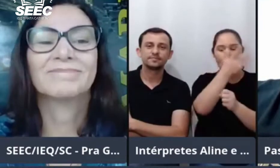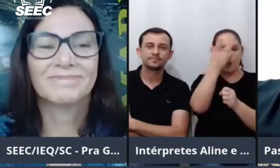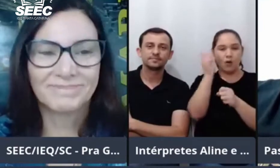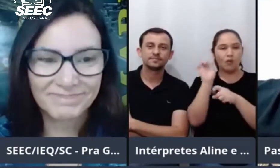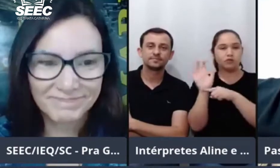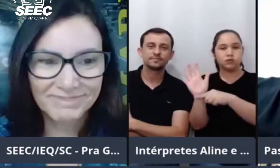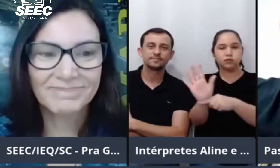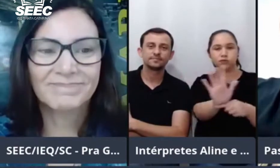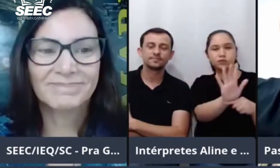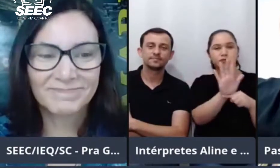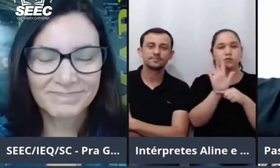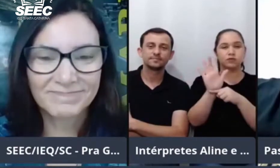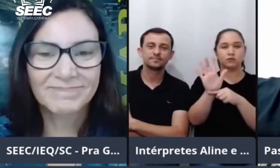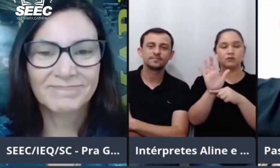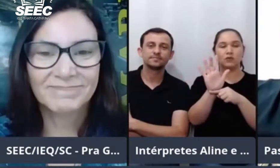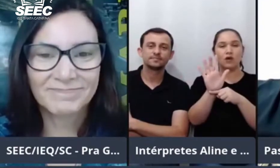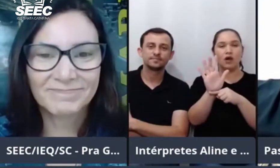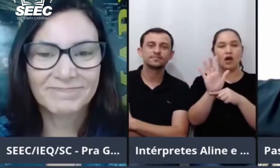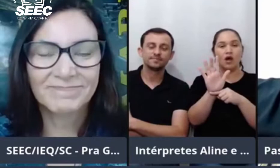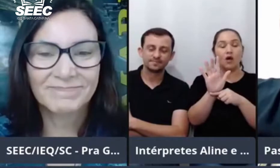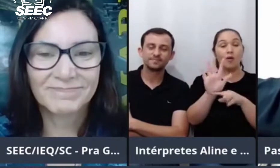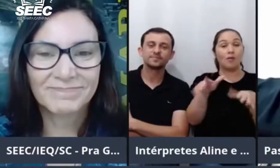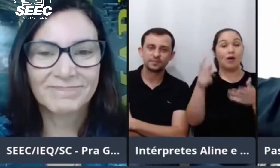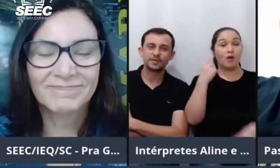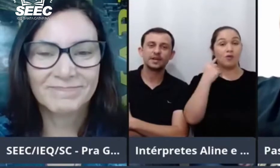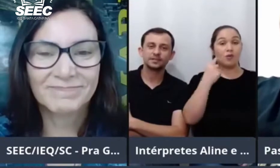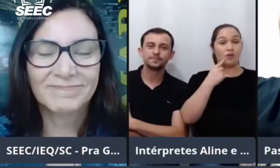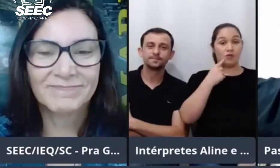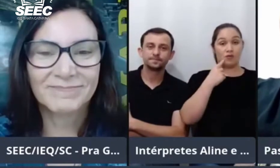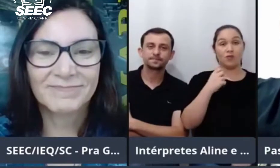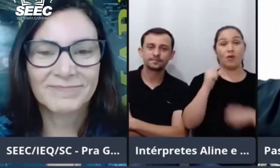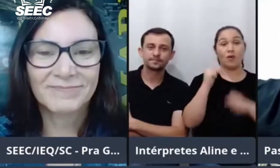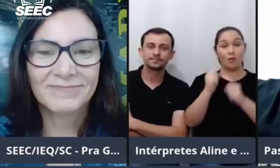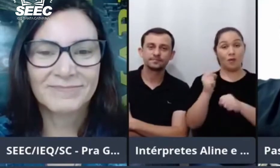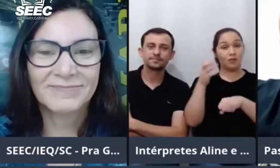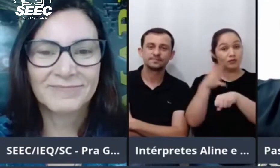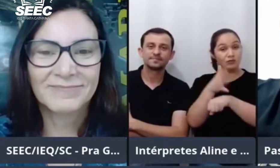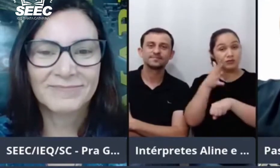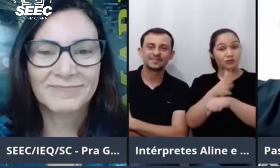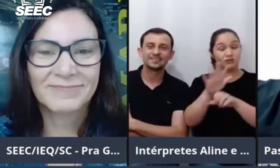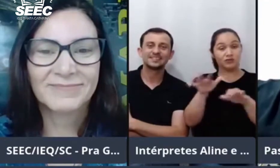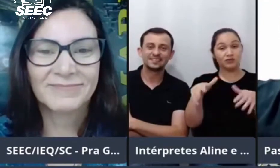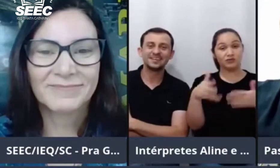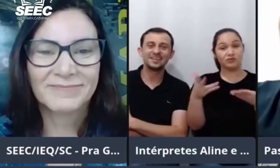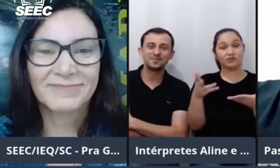manifestou o interesse de investir nos surdos, e nós conseguimos essa realização,